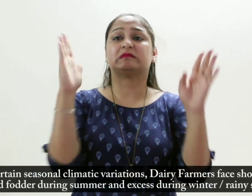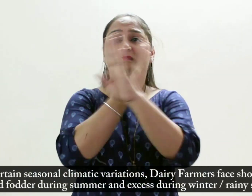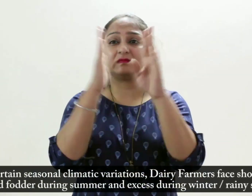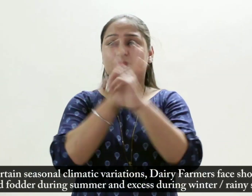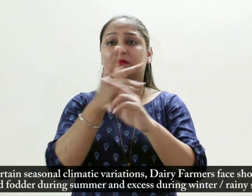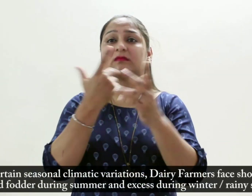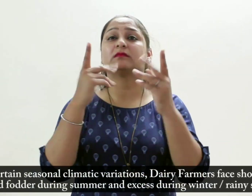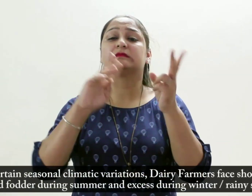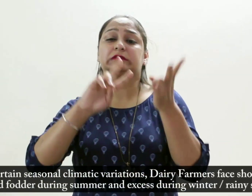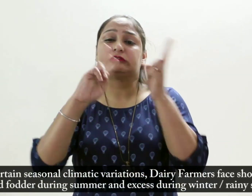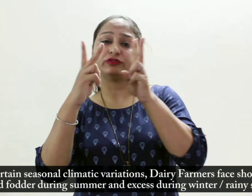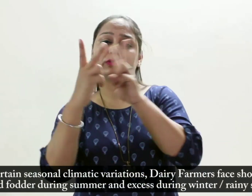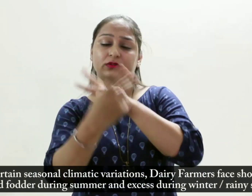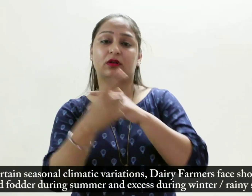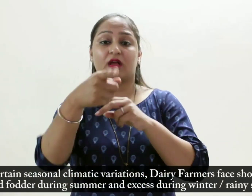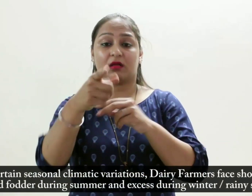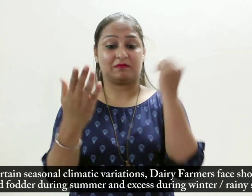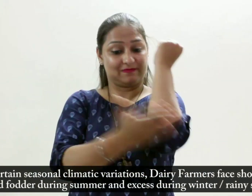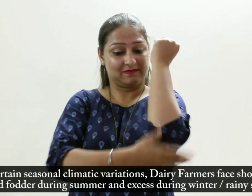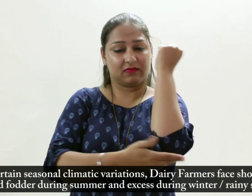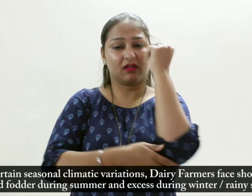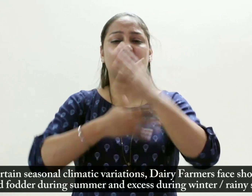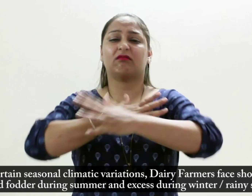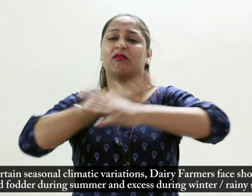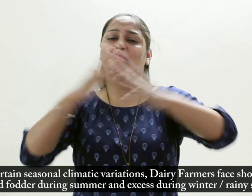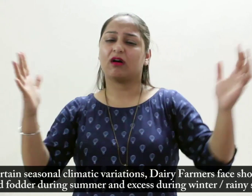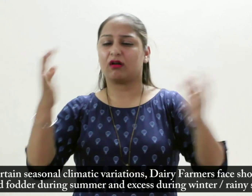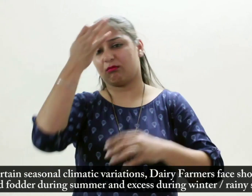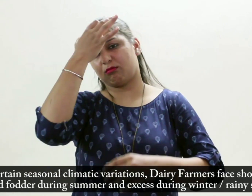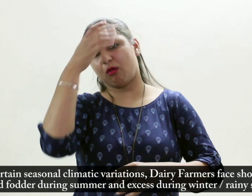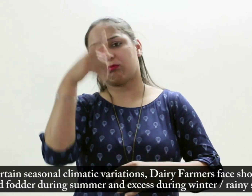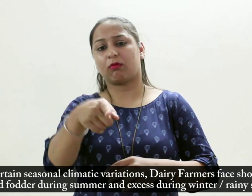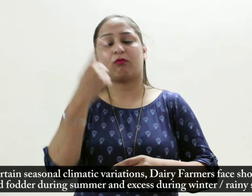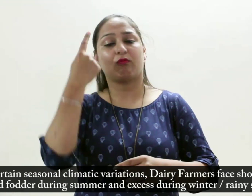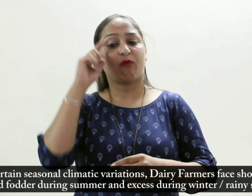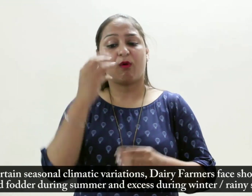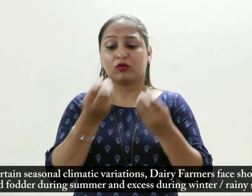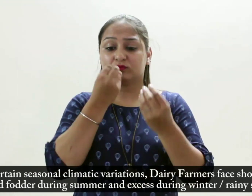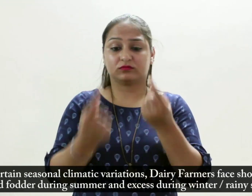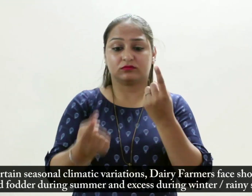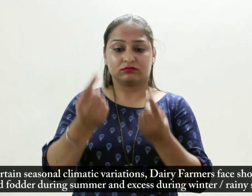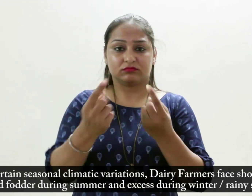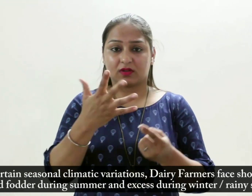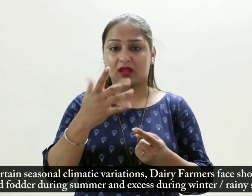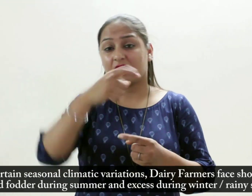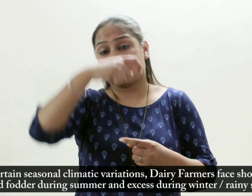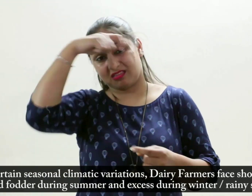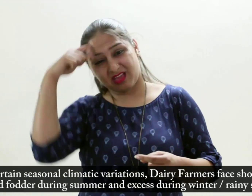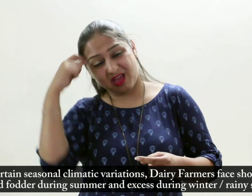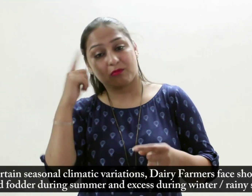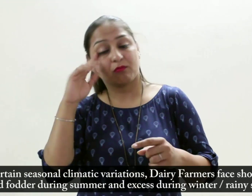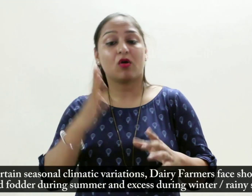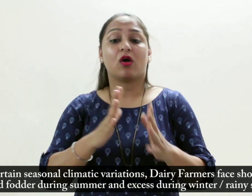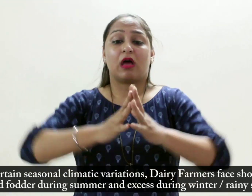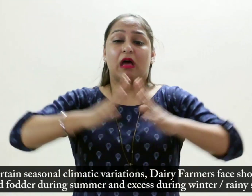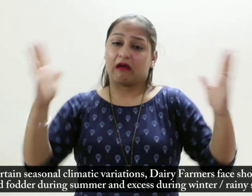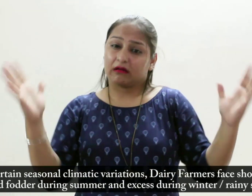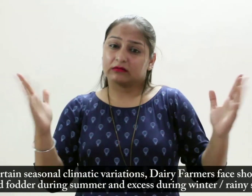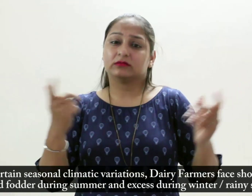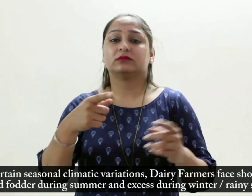कुछ मौसमी जलवायु परिवर्तन के कारण डेयरी किसानों को गर्मियों के दौरान फीड और चारे की कमी का सामना करना